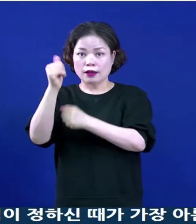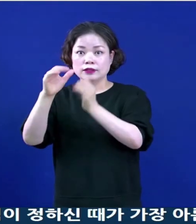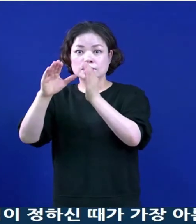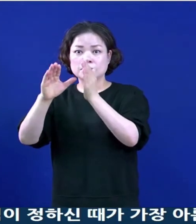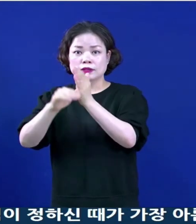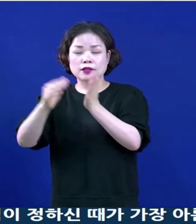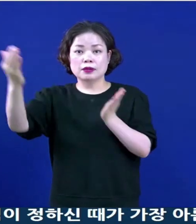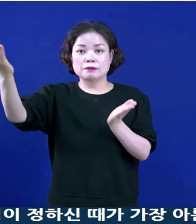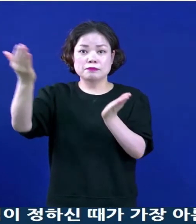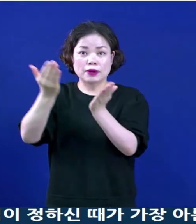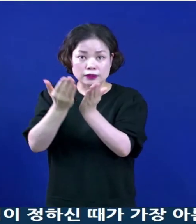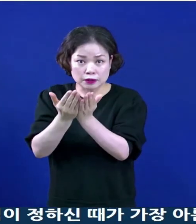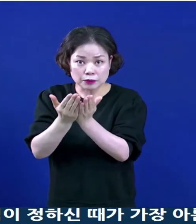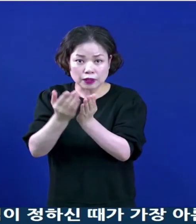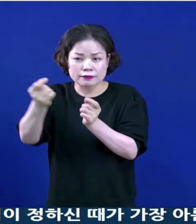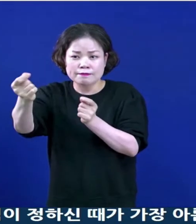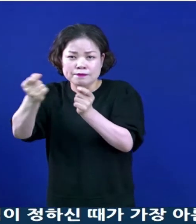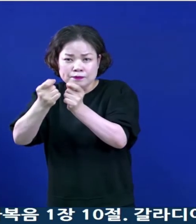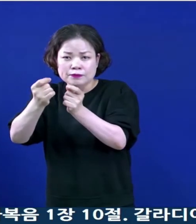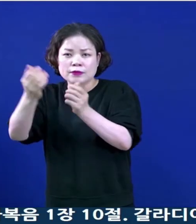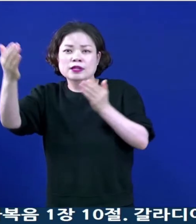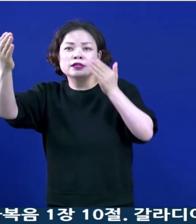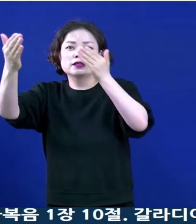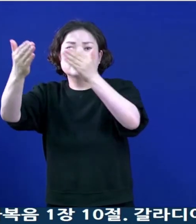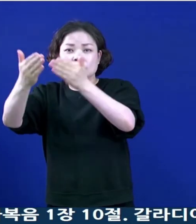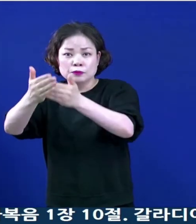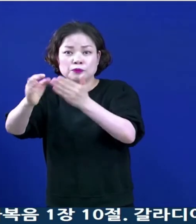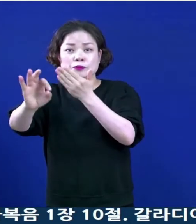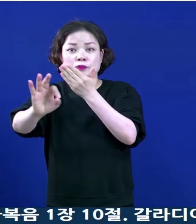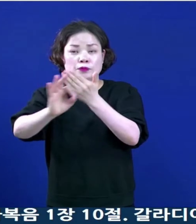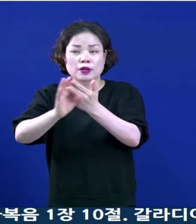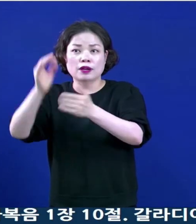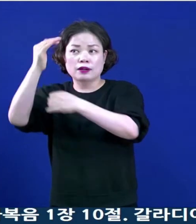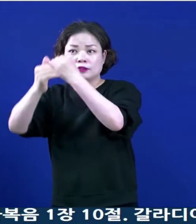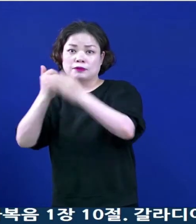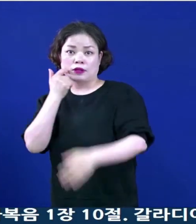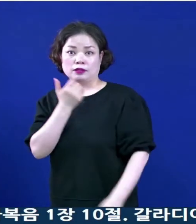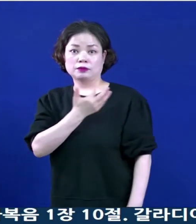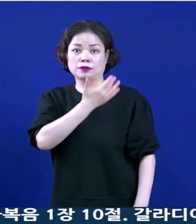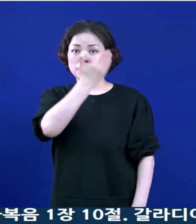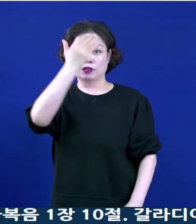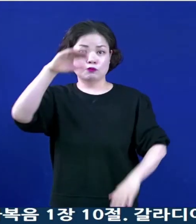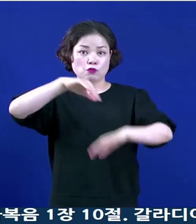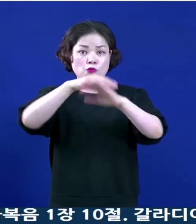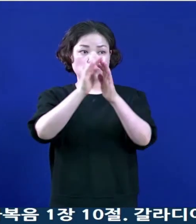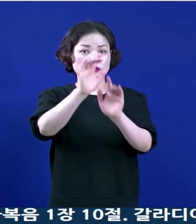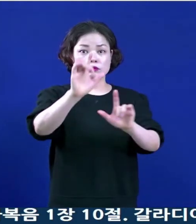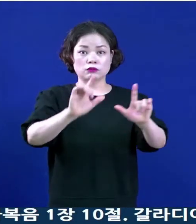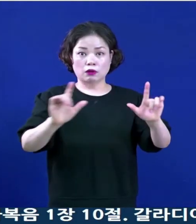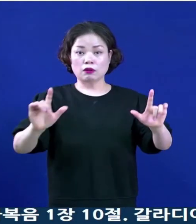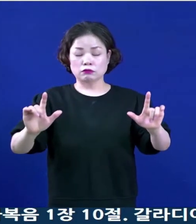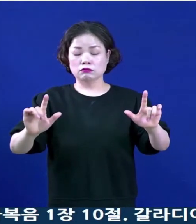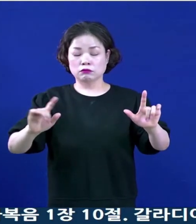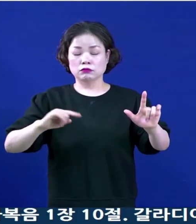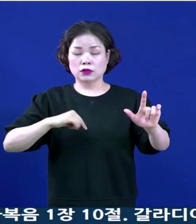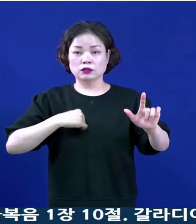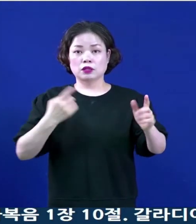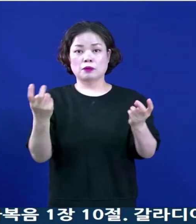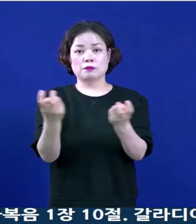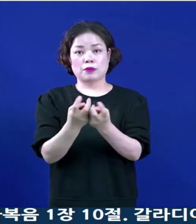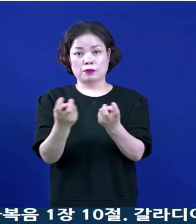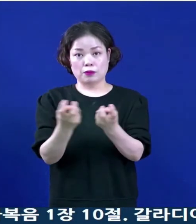때가 차면, 하나님의 때가 이르면 하나님께서 아름답게 모든 상황을 하나님 자신의